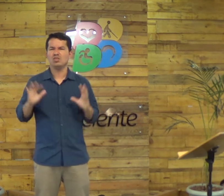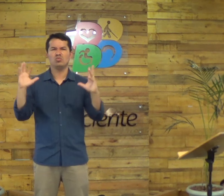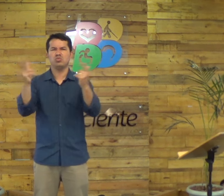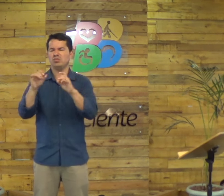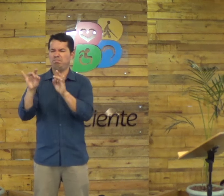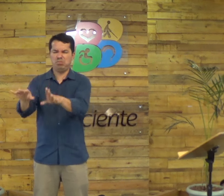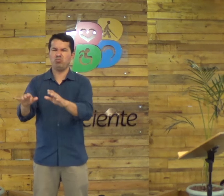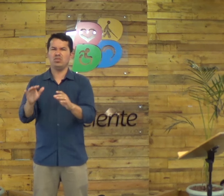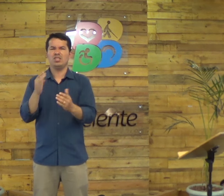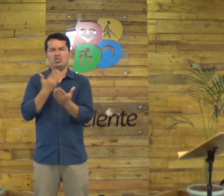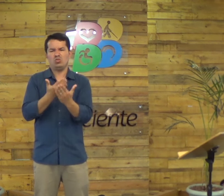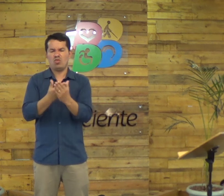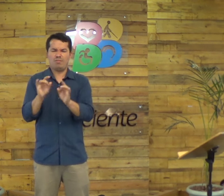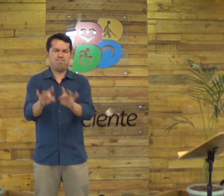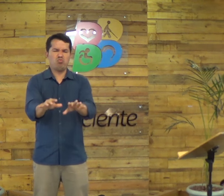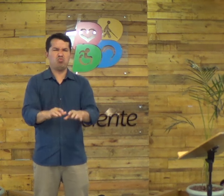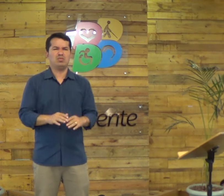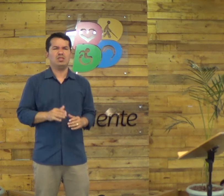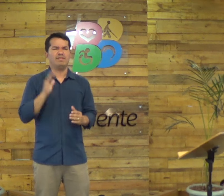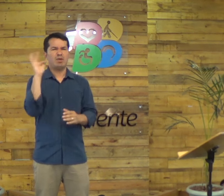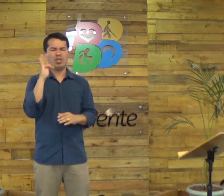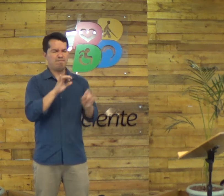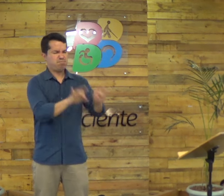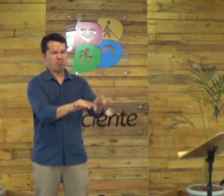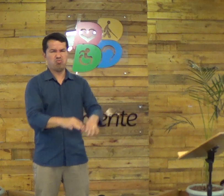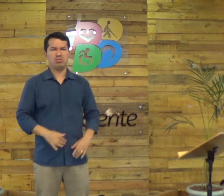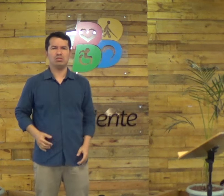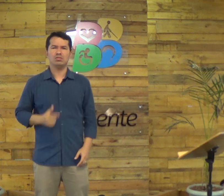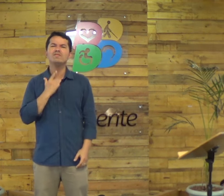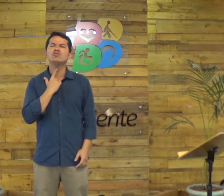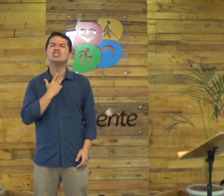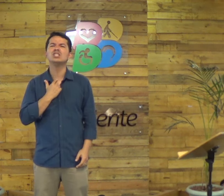eu quero ser da igreja, eu quero fechar tudo, eu não quero mais estudar, eu quero ir para a faculdade,